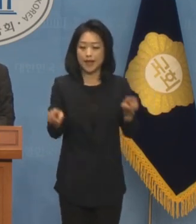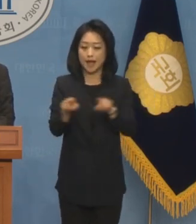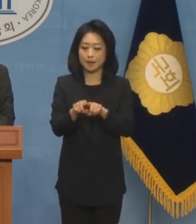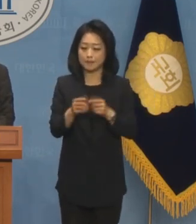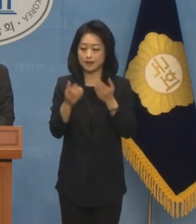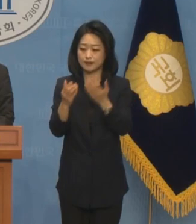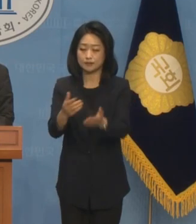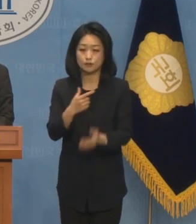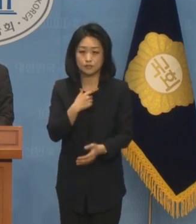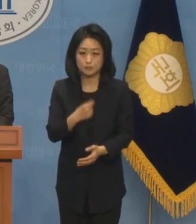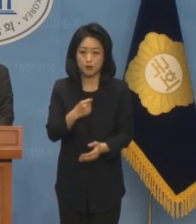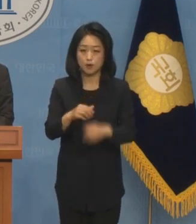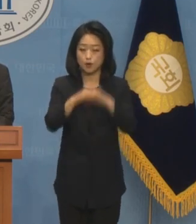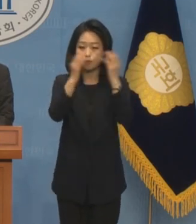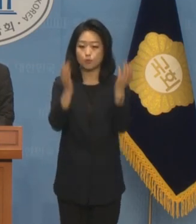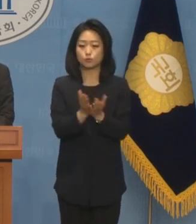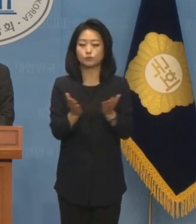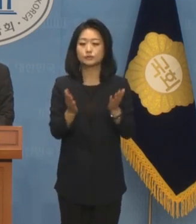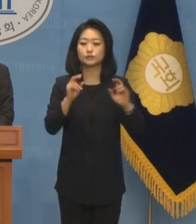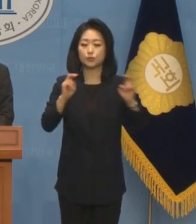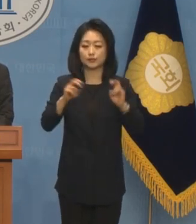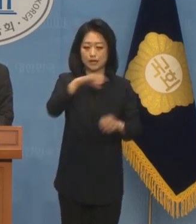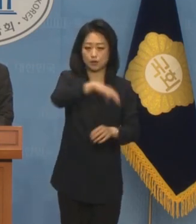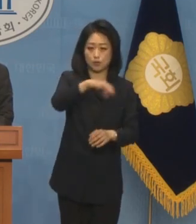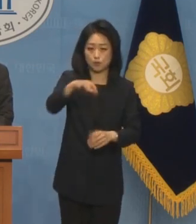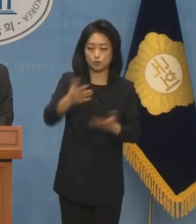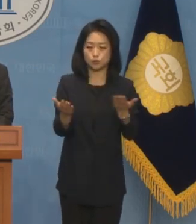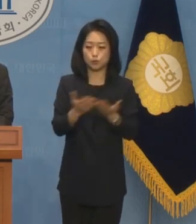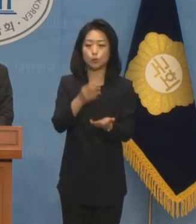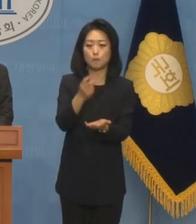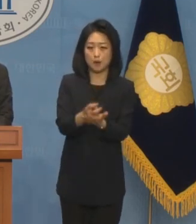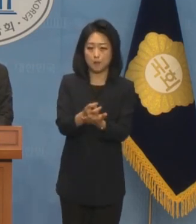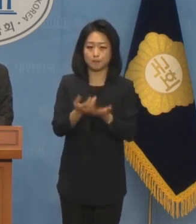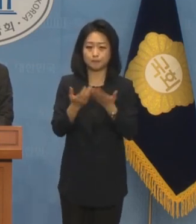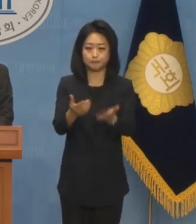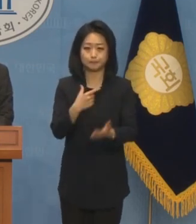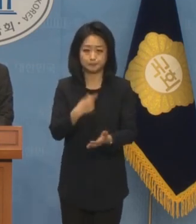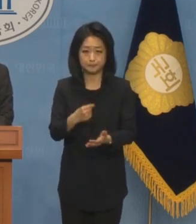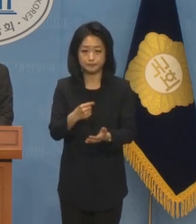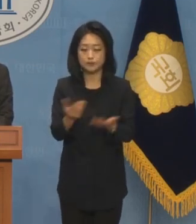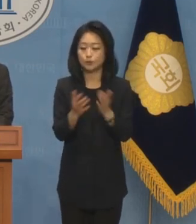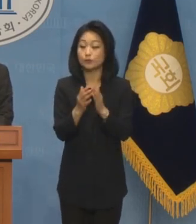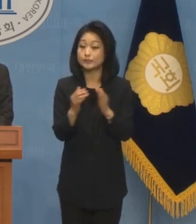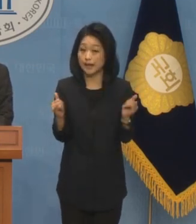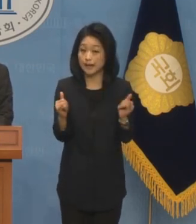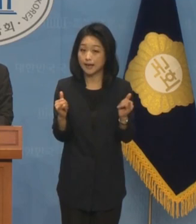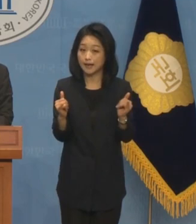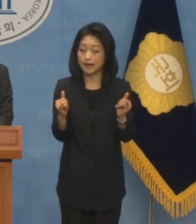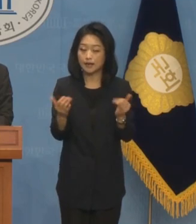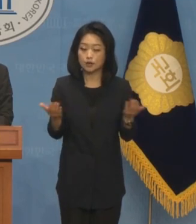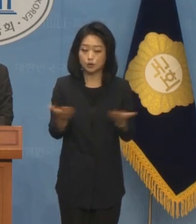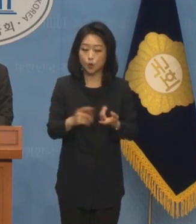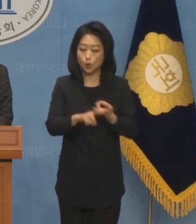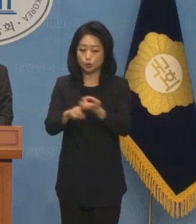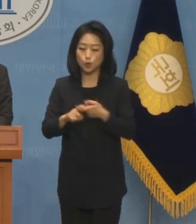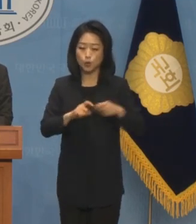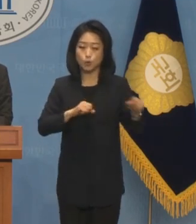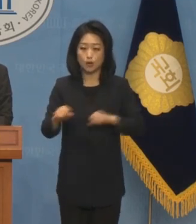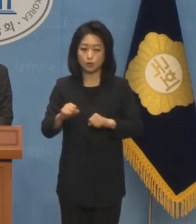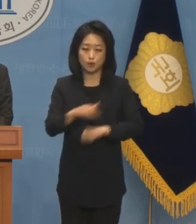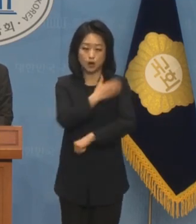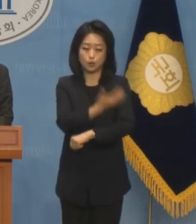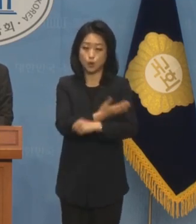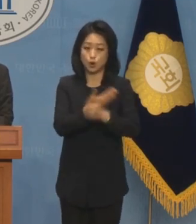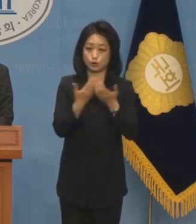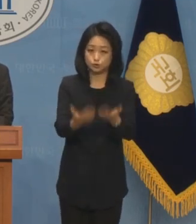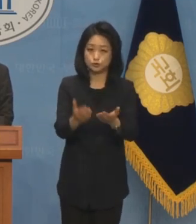함께하겠습니다 모든 사업장의 노동법을 그리고 모든 노동자에게 노조할 권리를 보장하는